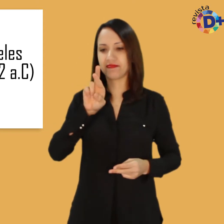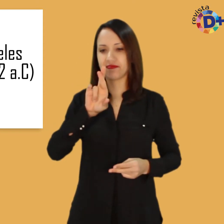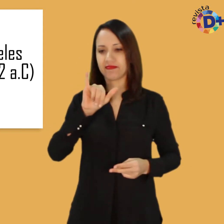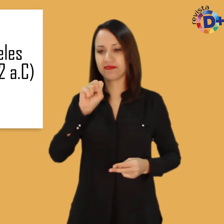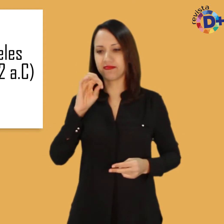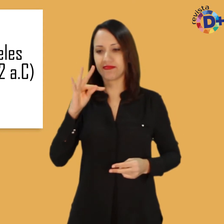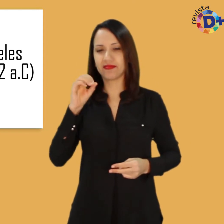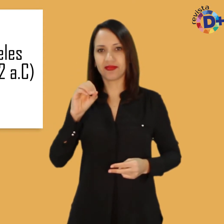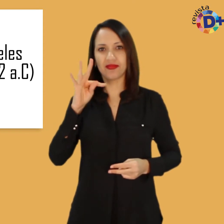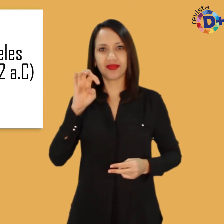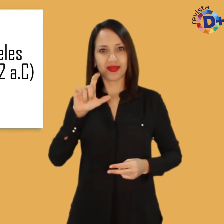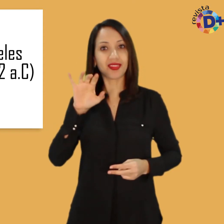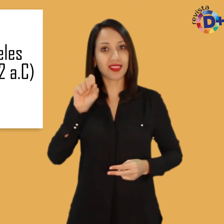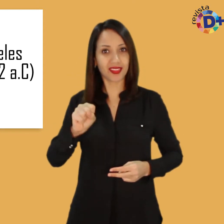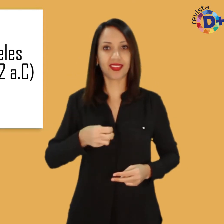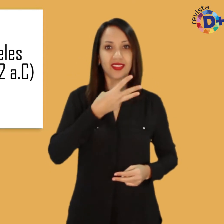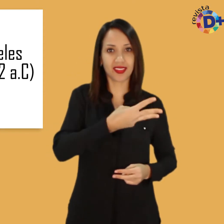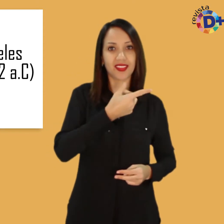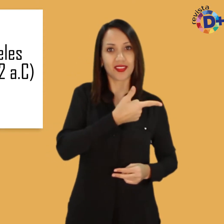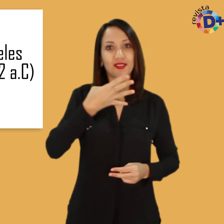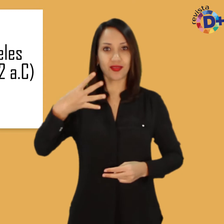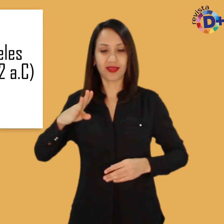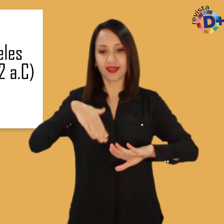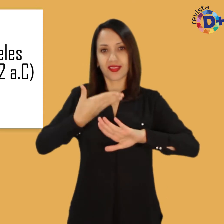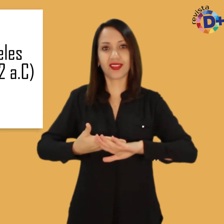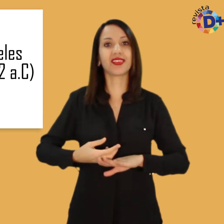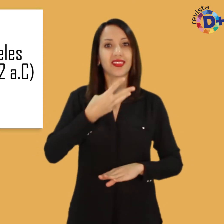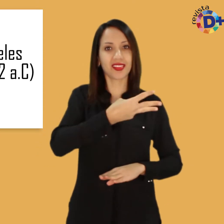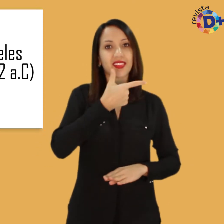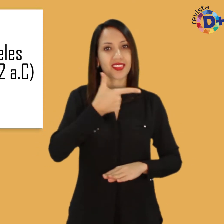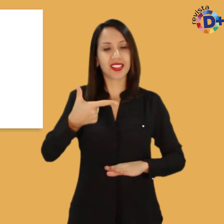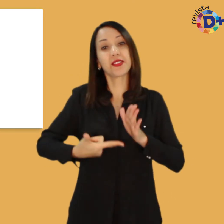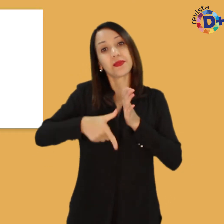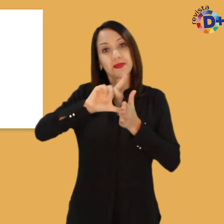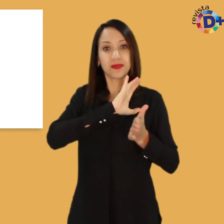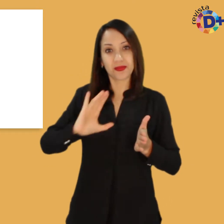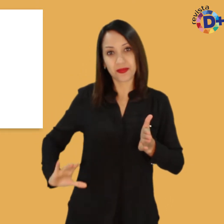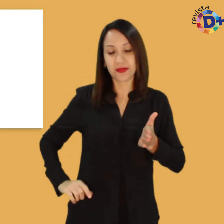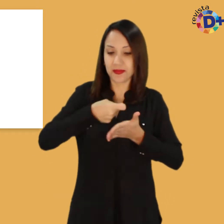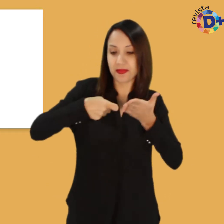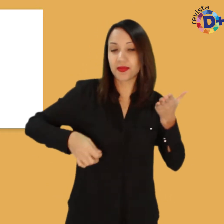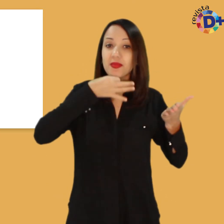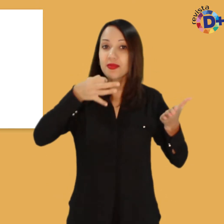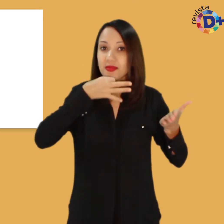384 a 322 a.C., em sua obra Política, sugere a proibição